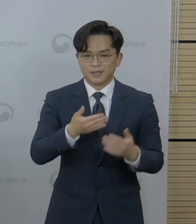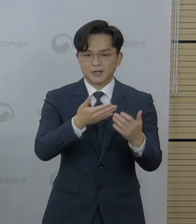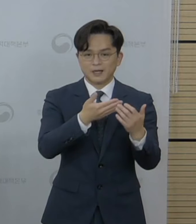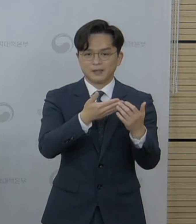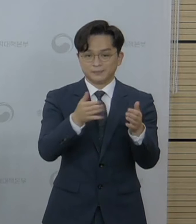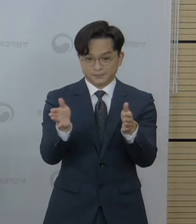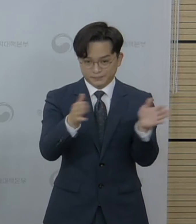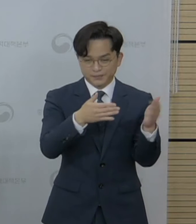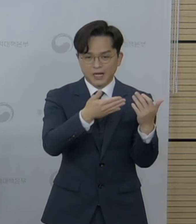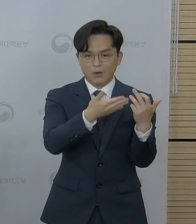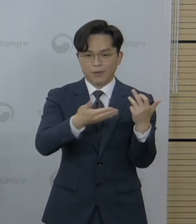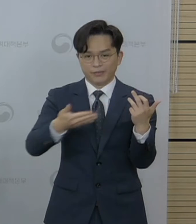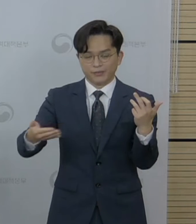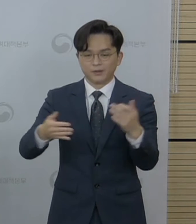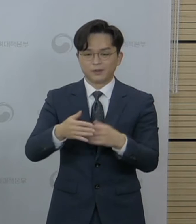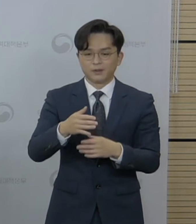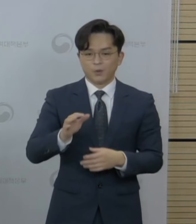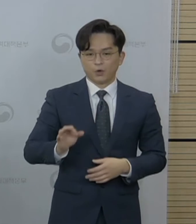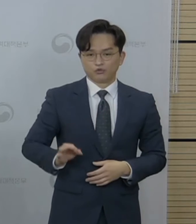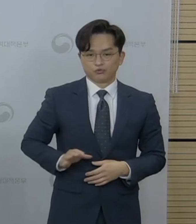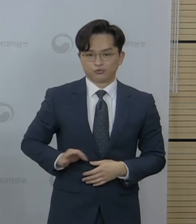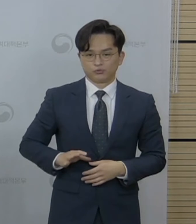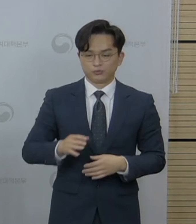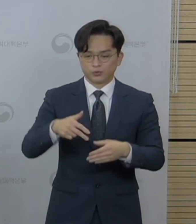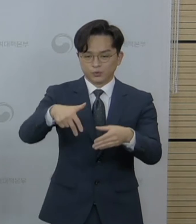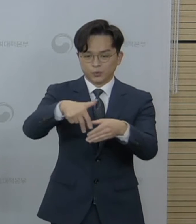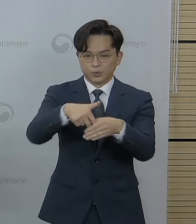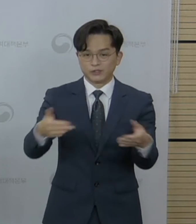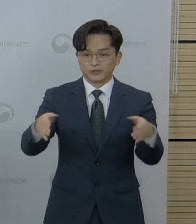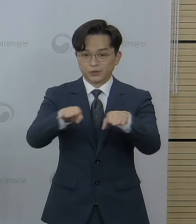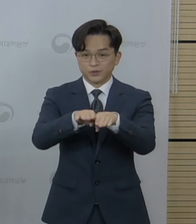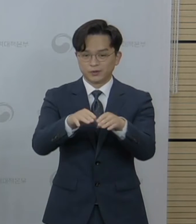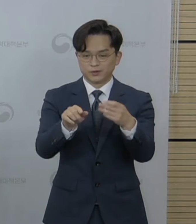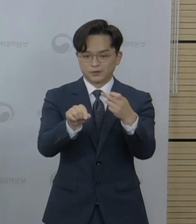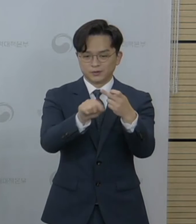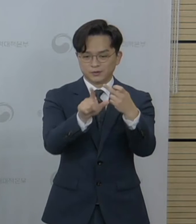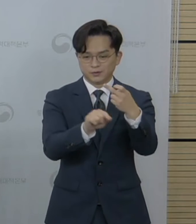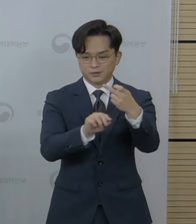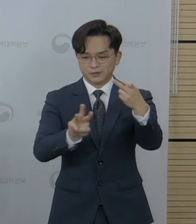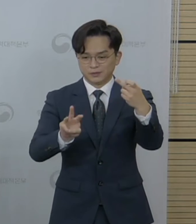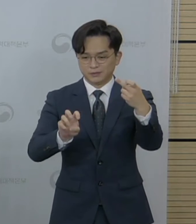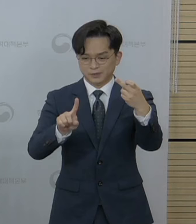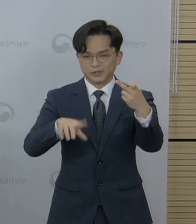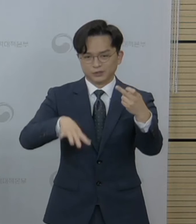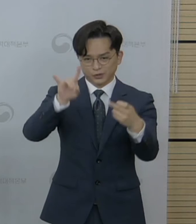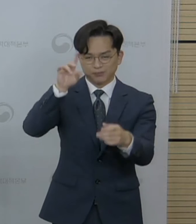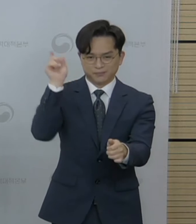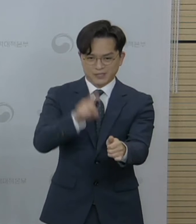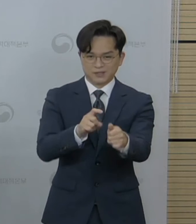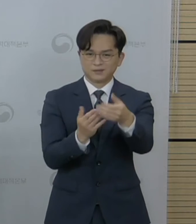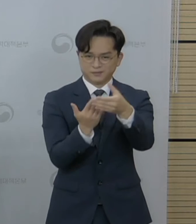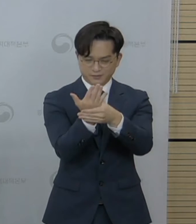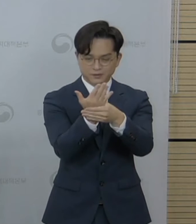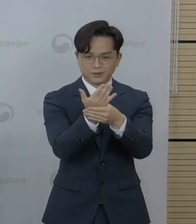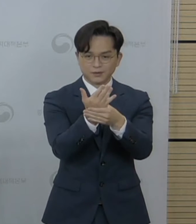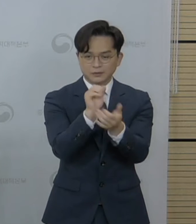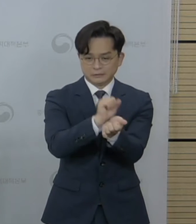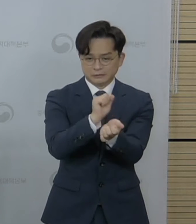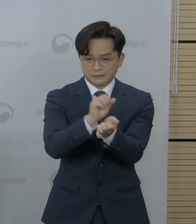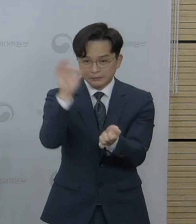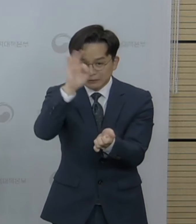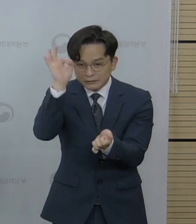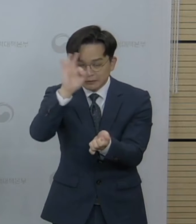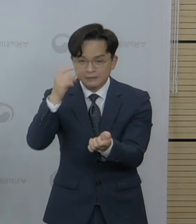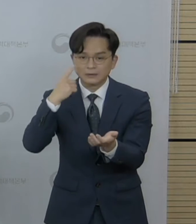강원권입니다. 원주시 종교시설과 관련하여 12월 30일 첫 확진자 발생 이후 접촉자